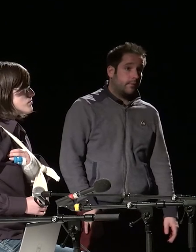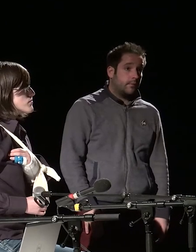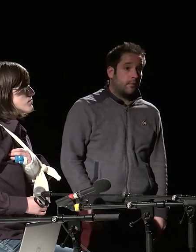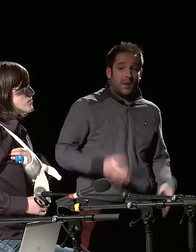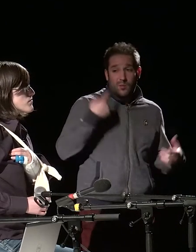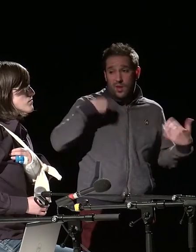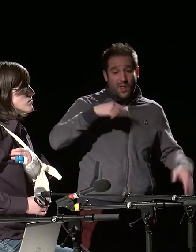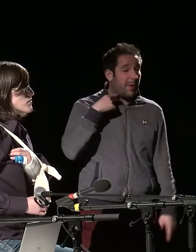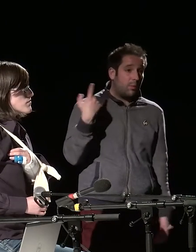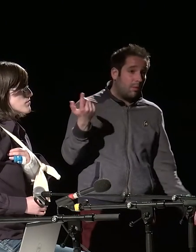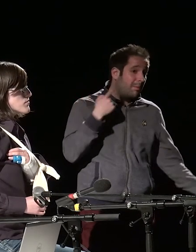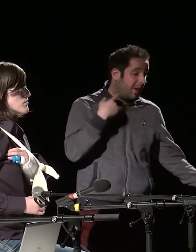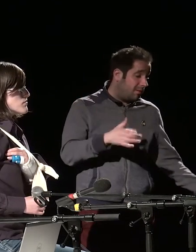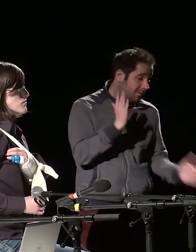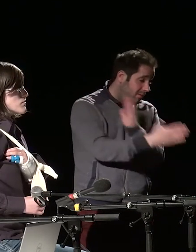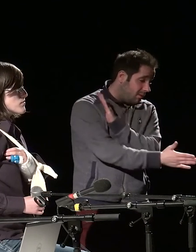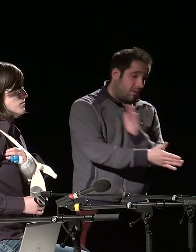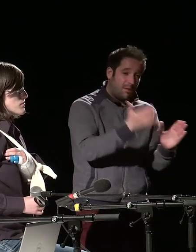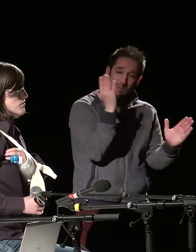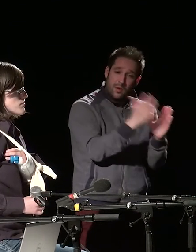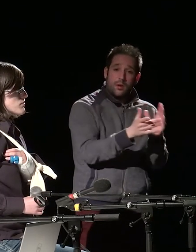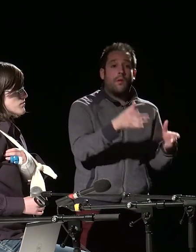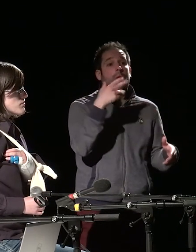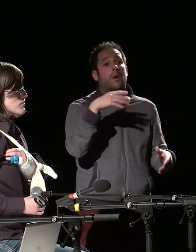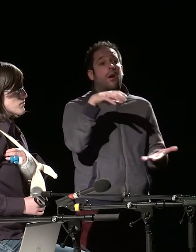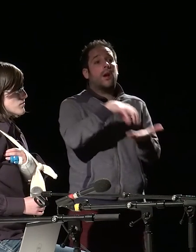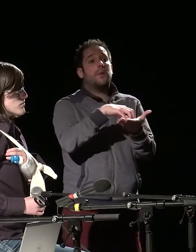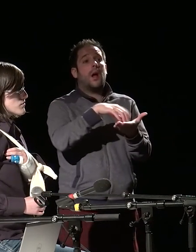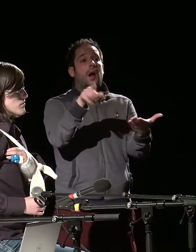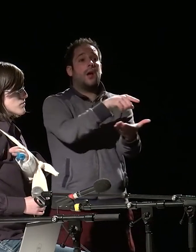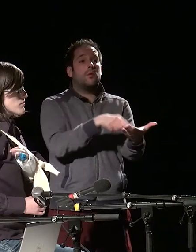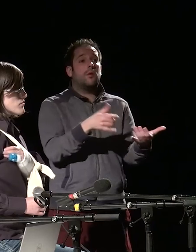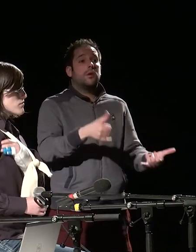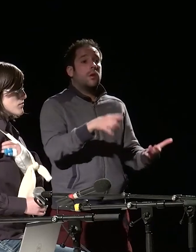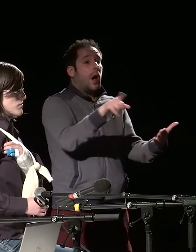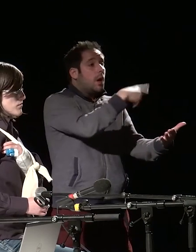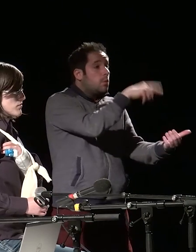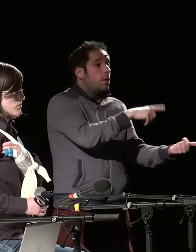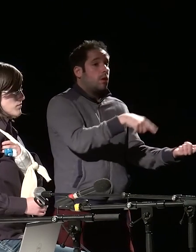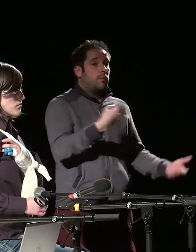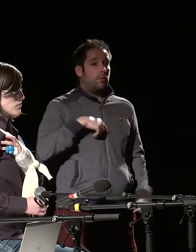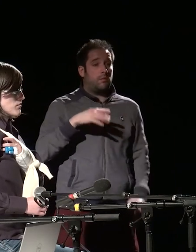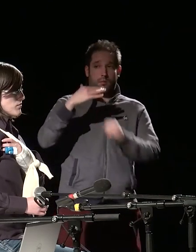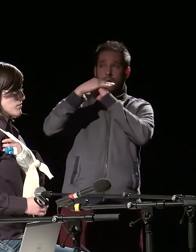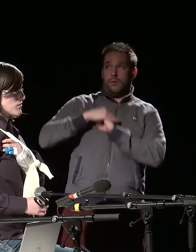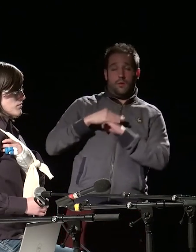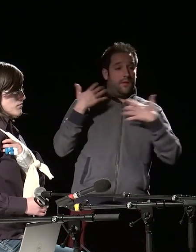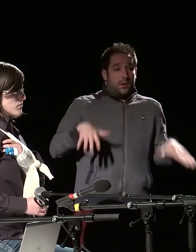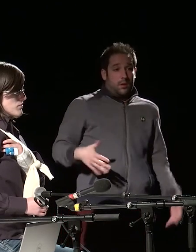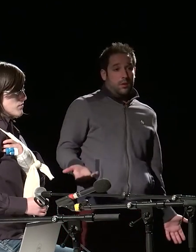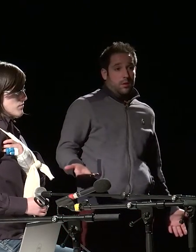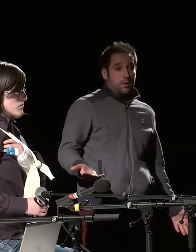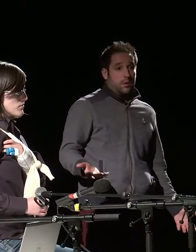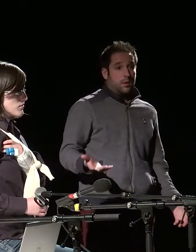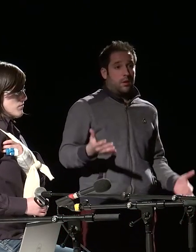quelque part, on a perdu. C'est-à-dire qu'on le voit avec ce qui se passe, on le voit avec l'annulation du capital du libre, on le voit parce que c'est ici, on voit qu'on est soumis. On arrive